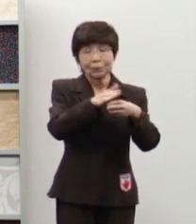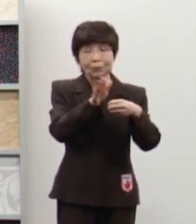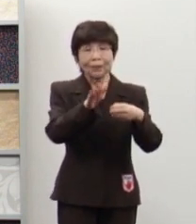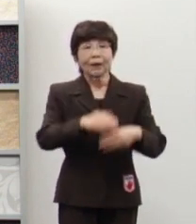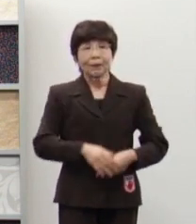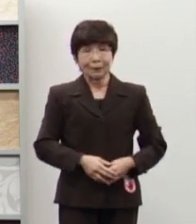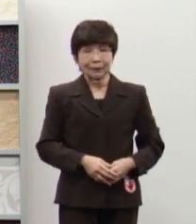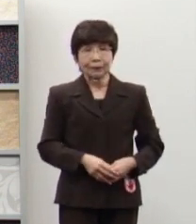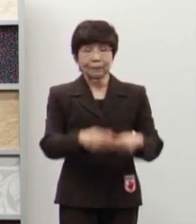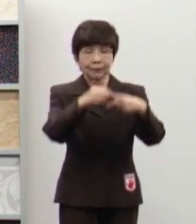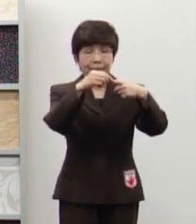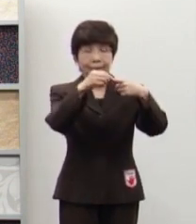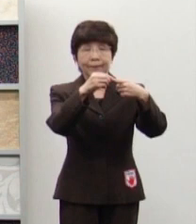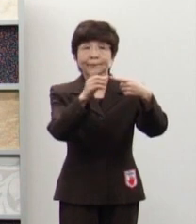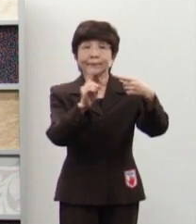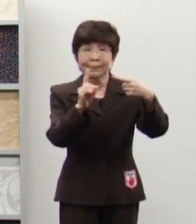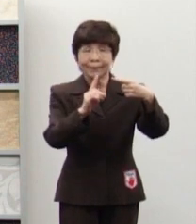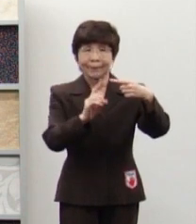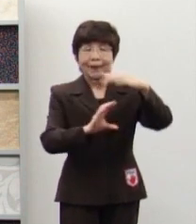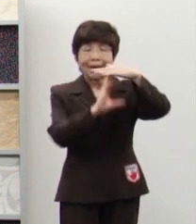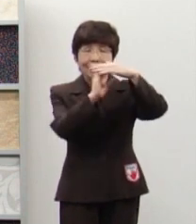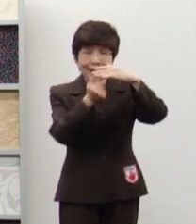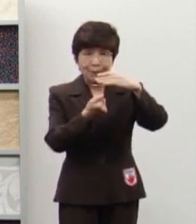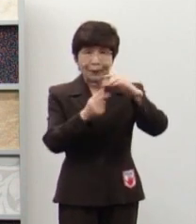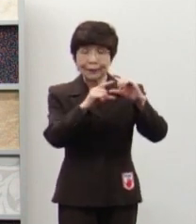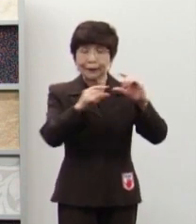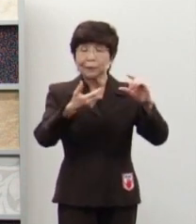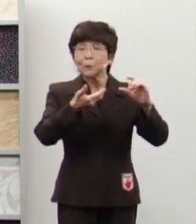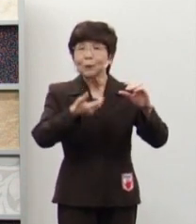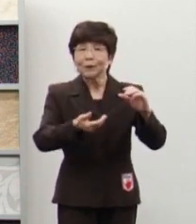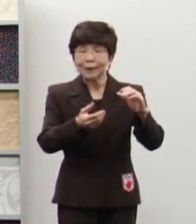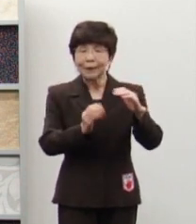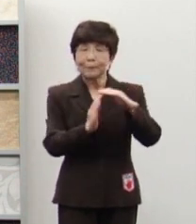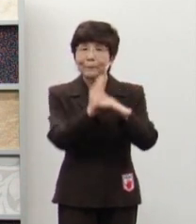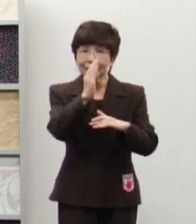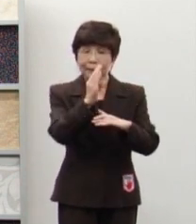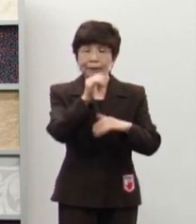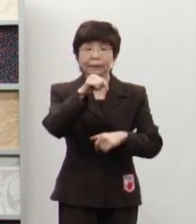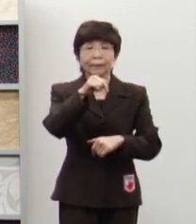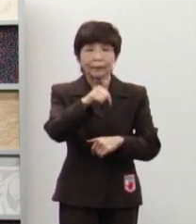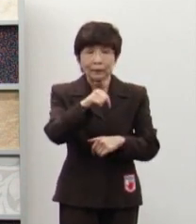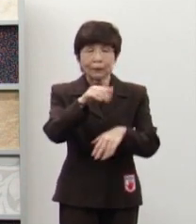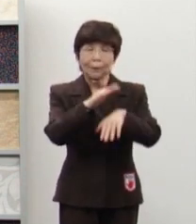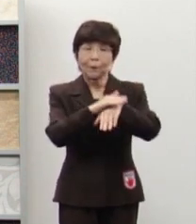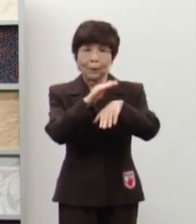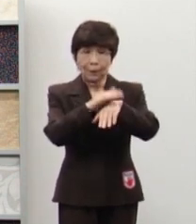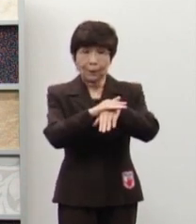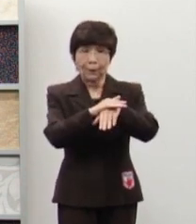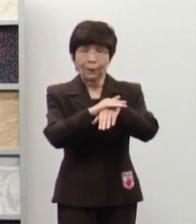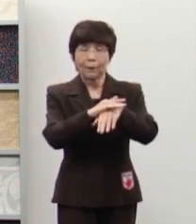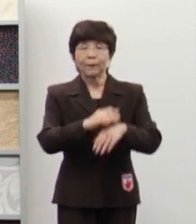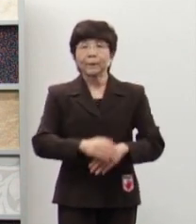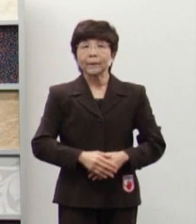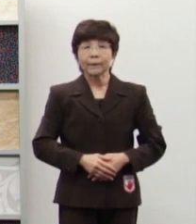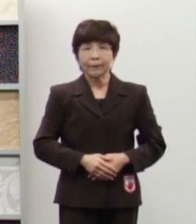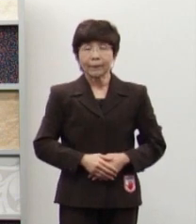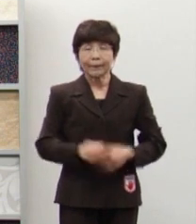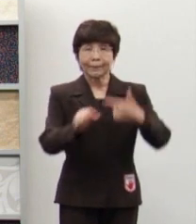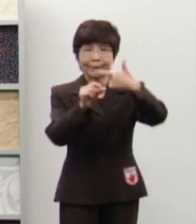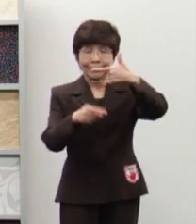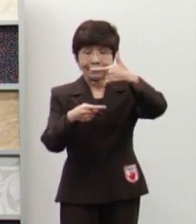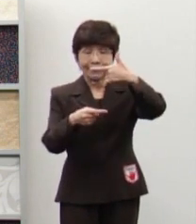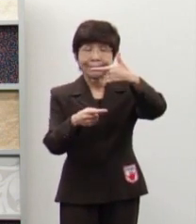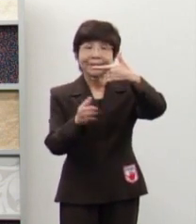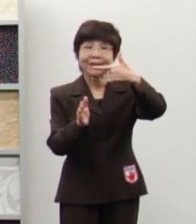1点目は山梨グリーンパスを利用した認証基準の緩和であります。来月1日